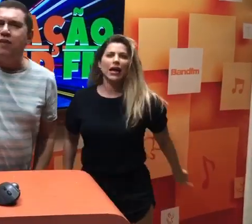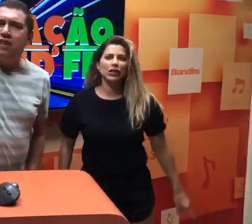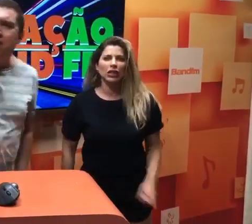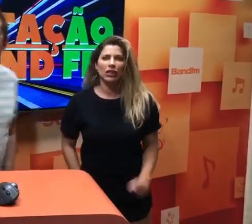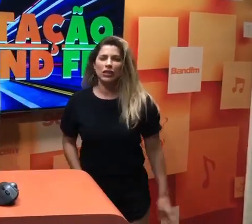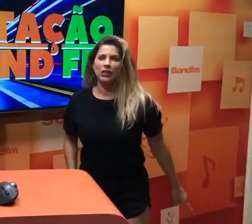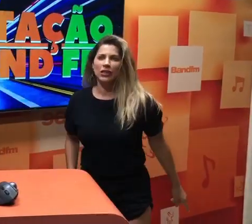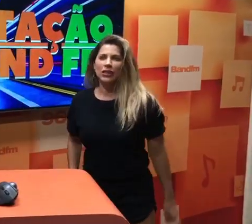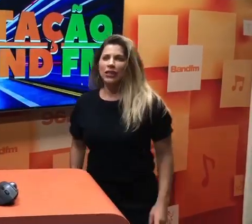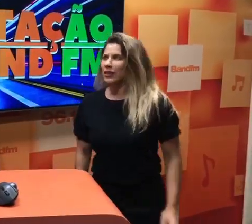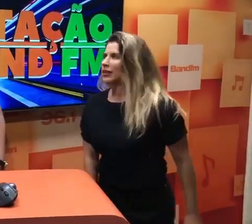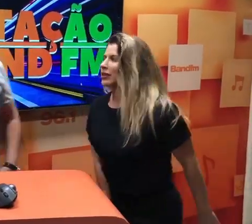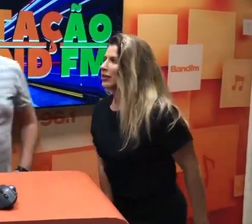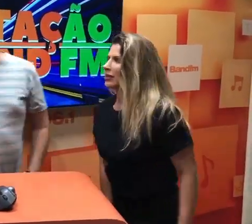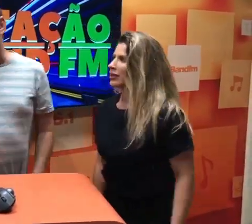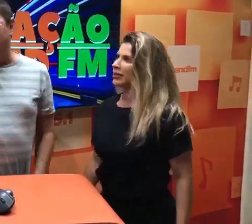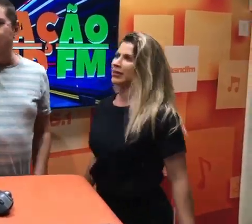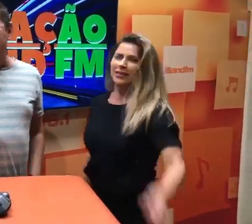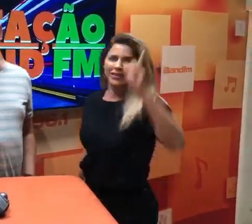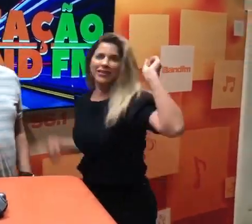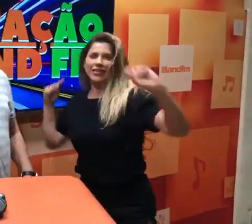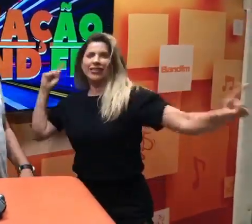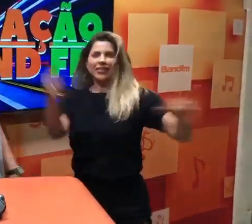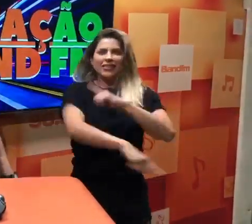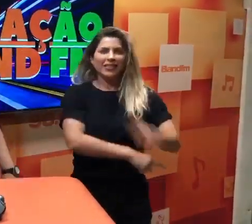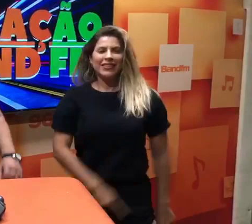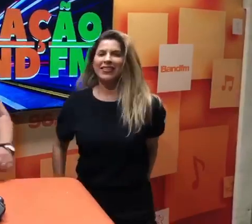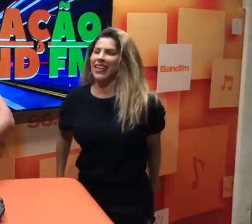é um anti-vacina? Será que ele é contra